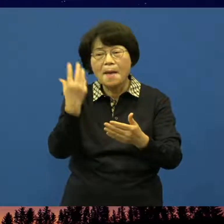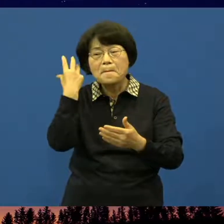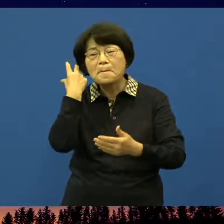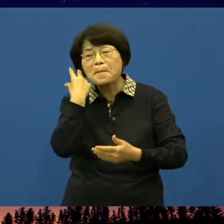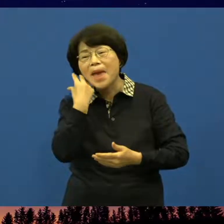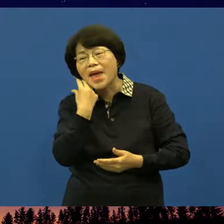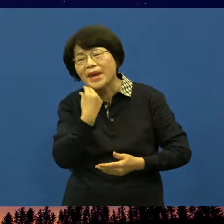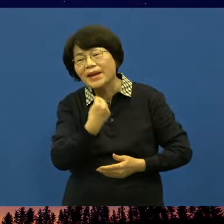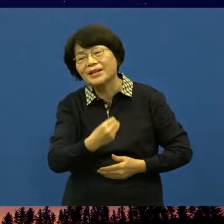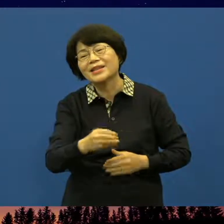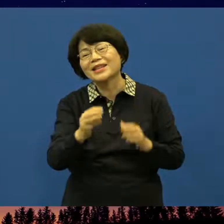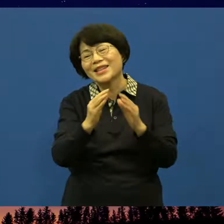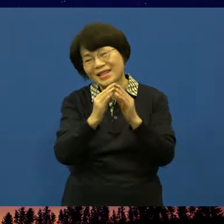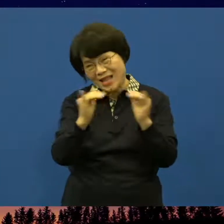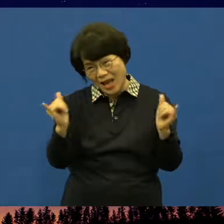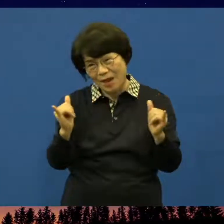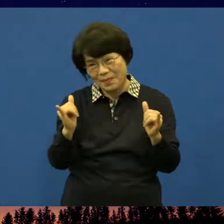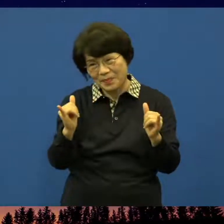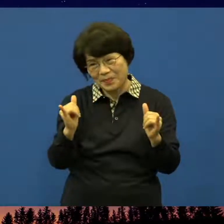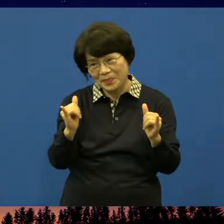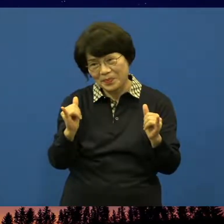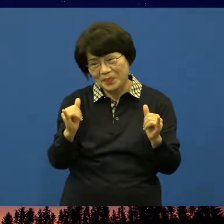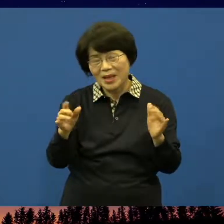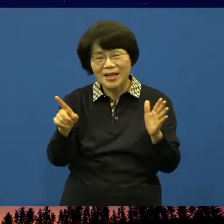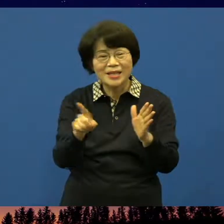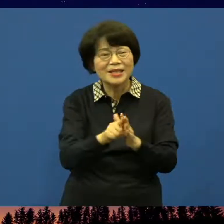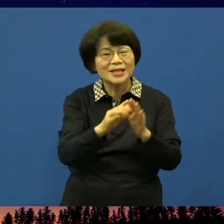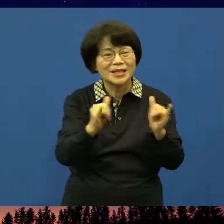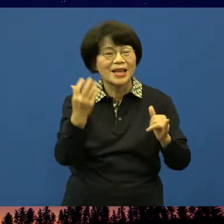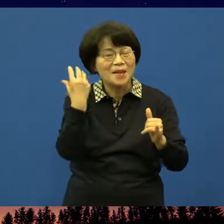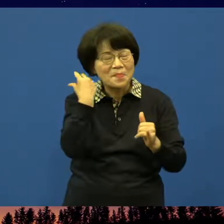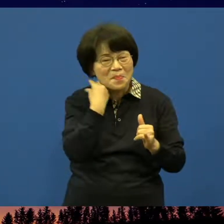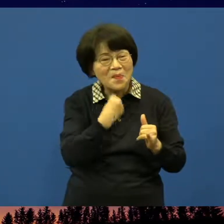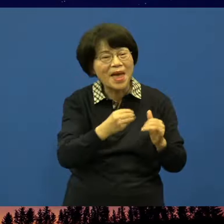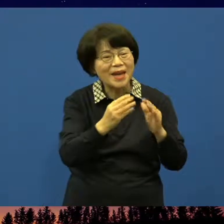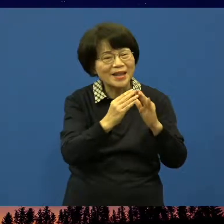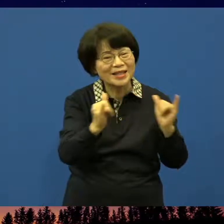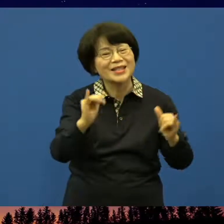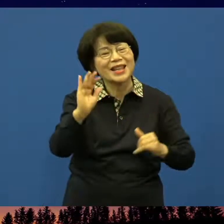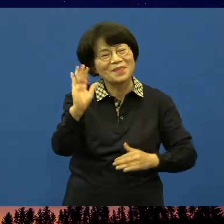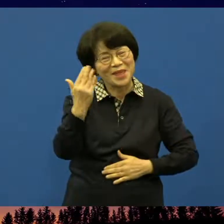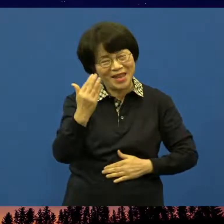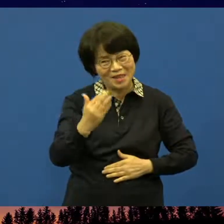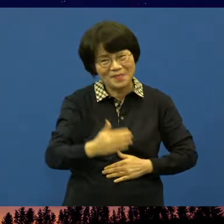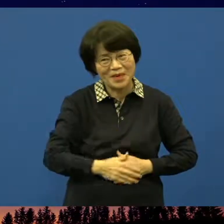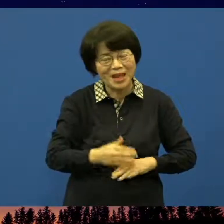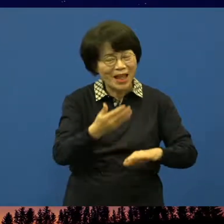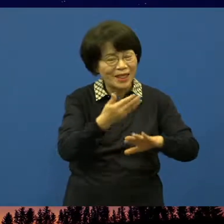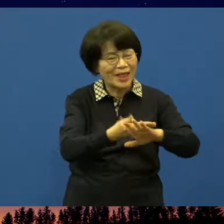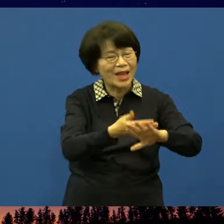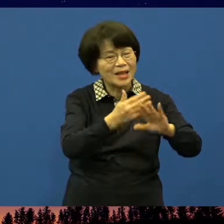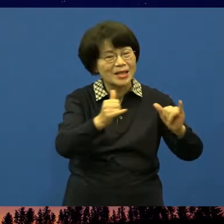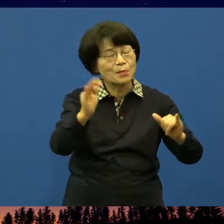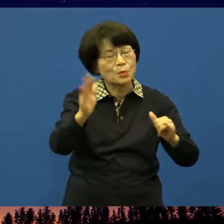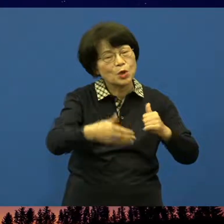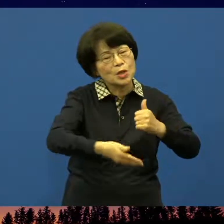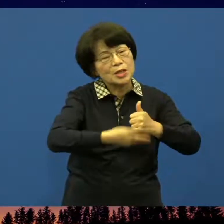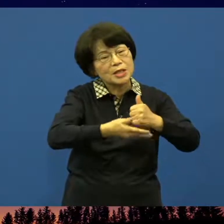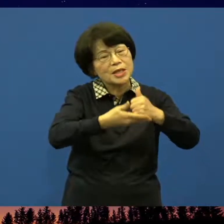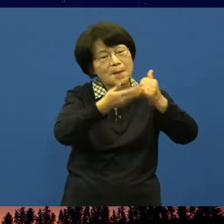매력적이다는 거죠. 매력적이다. 신자는 매력적이어야 돼요, 여러분. 매력적이어야 돼요. 다른 사람으로부터 칭찬을 받아야 돼요.